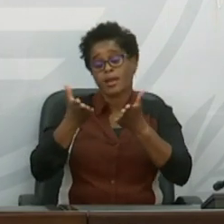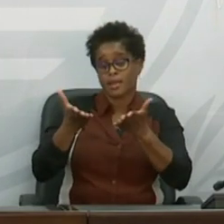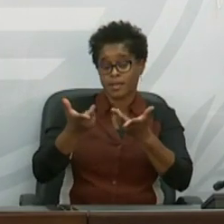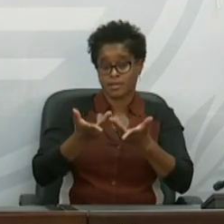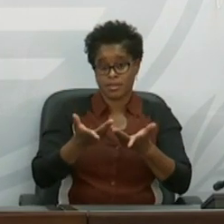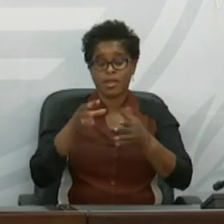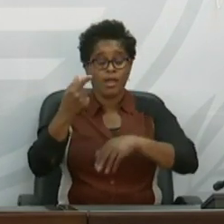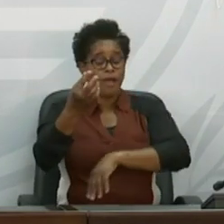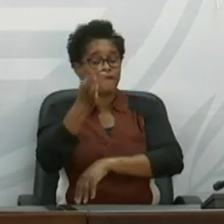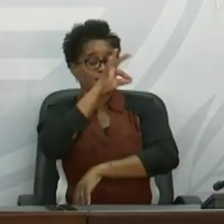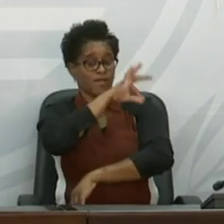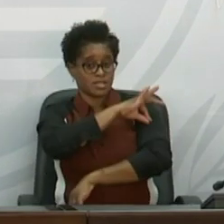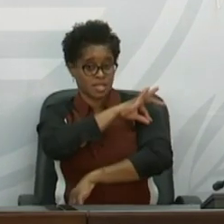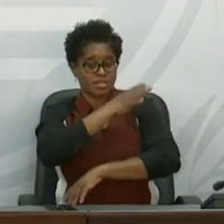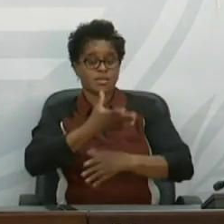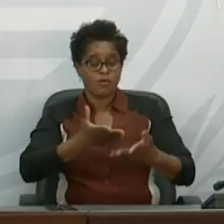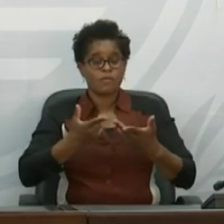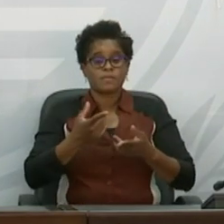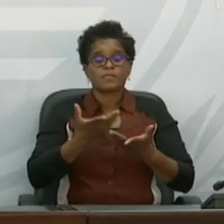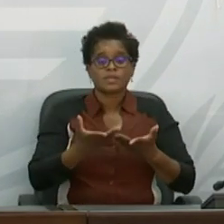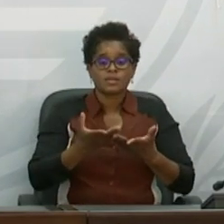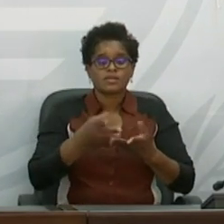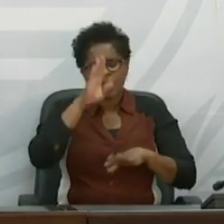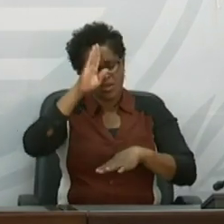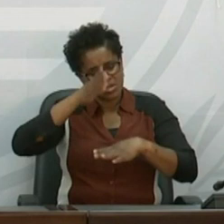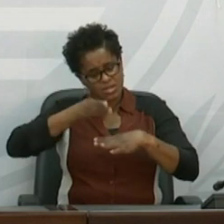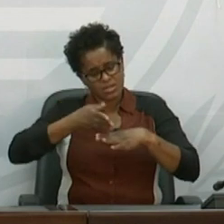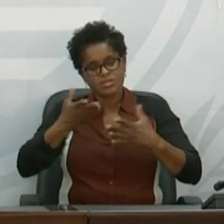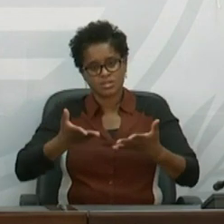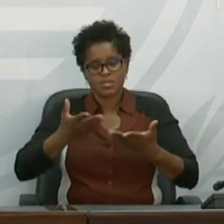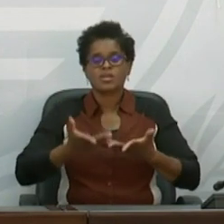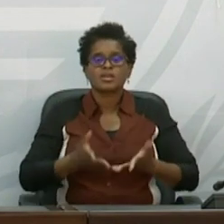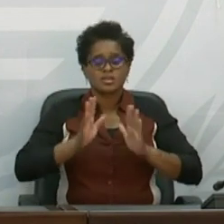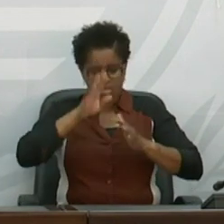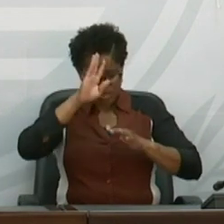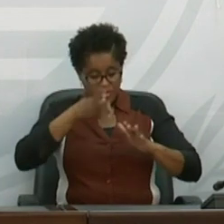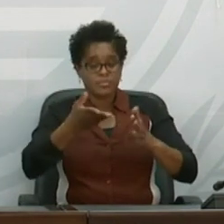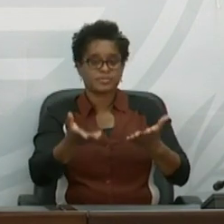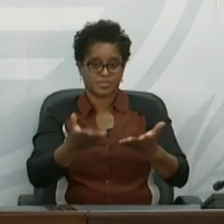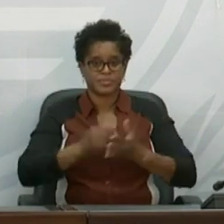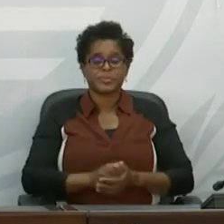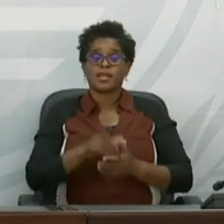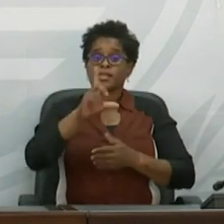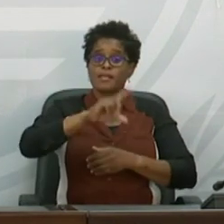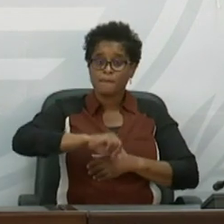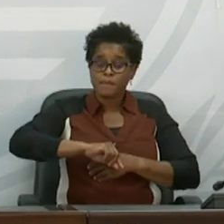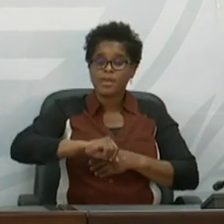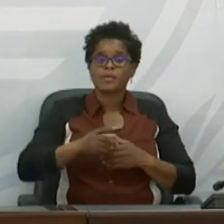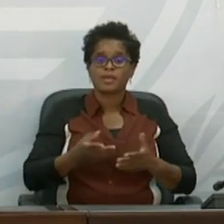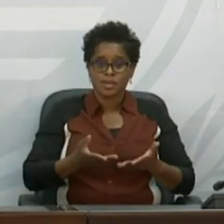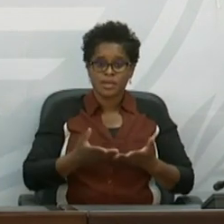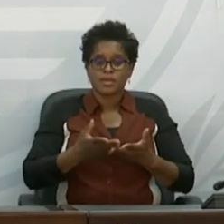paralelamente à vacinação que vai decorrendo, como já sabemos. Também,